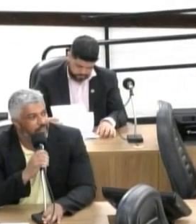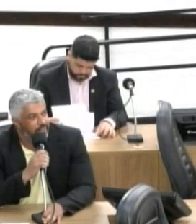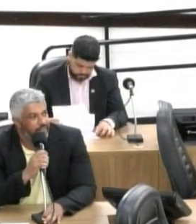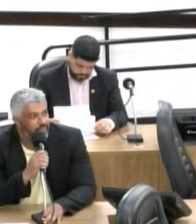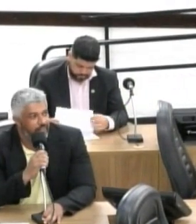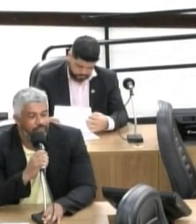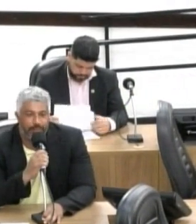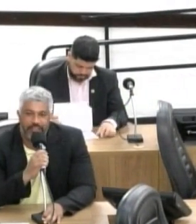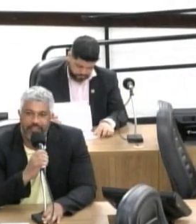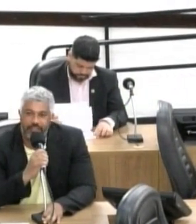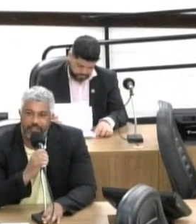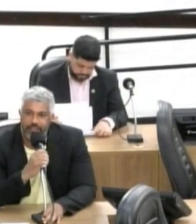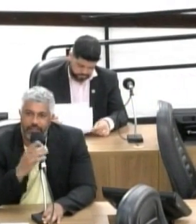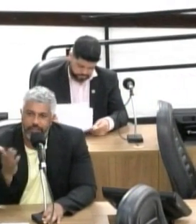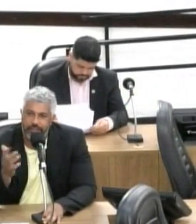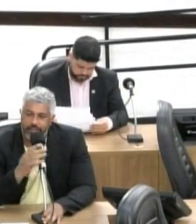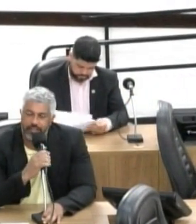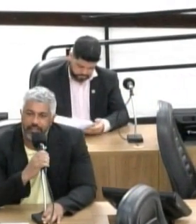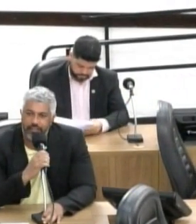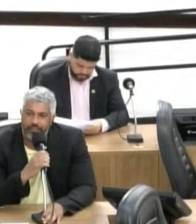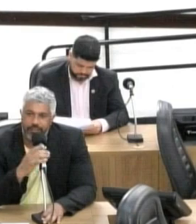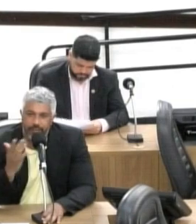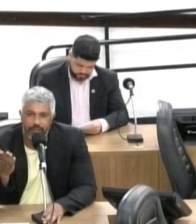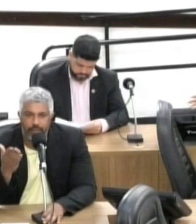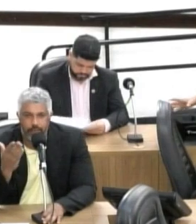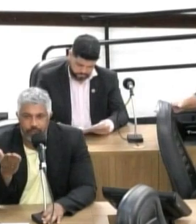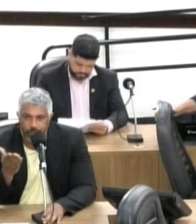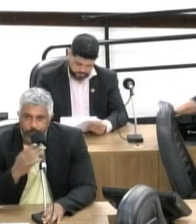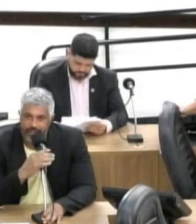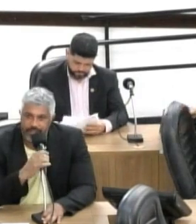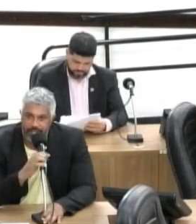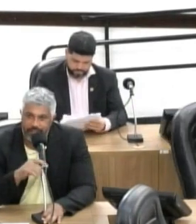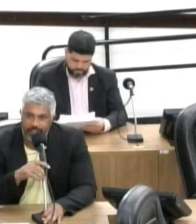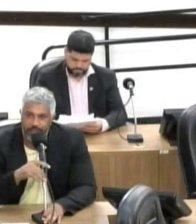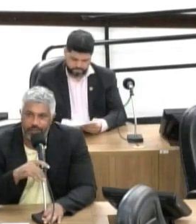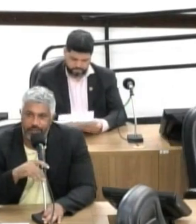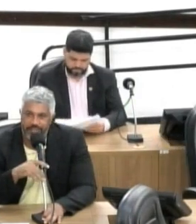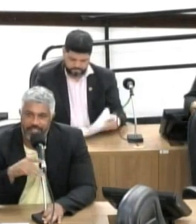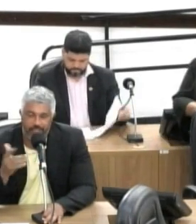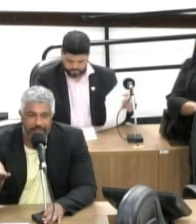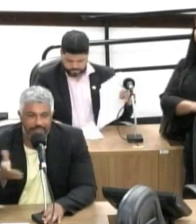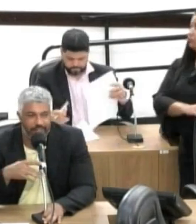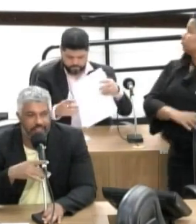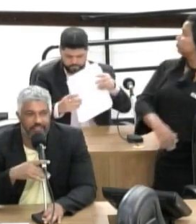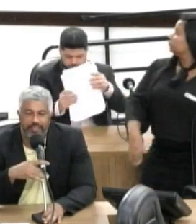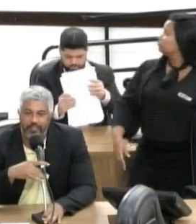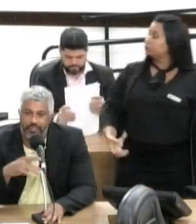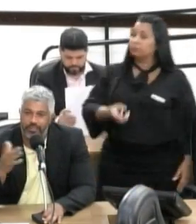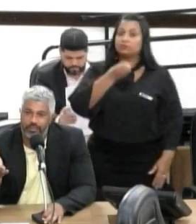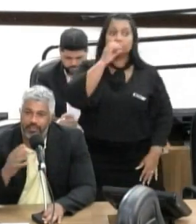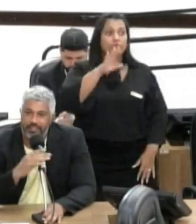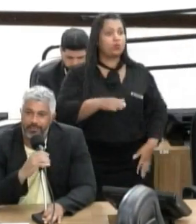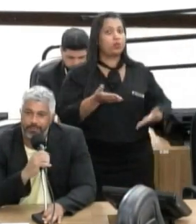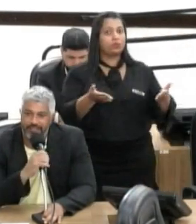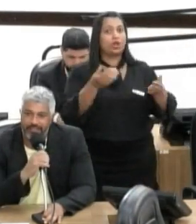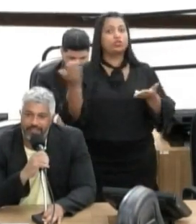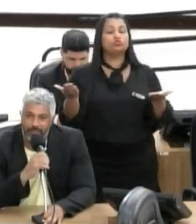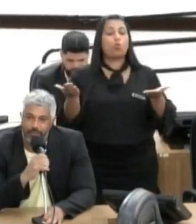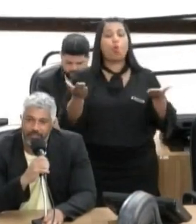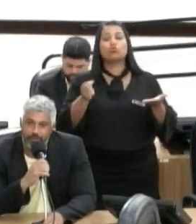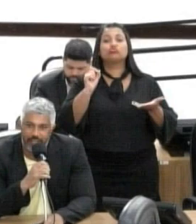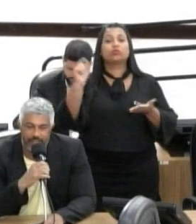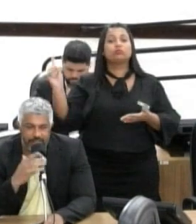e afirmativa, que hoje a gente pediu ao presidente, a hora do presidente, para estar vindo aqui o gestor da